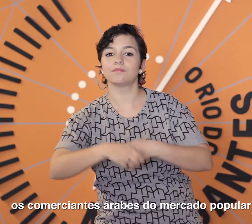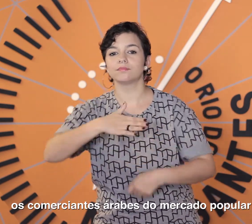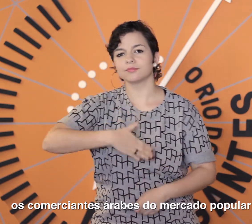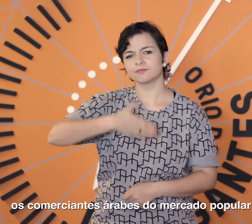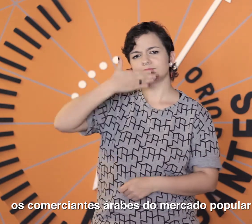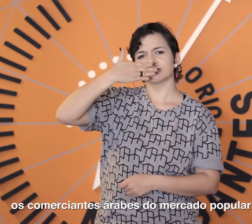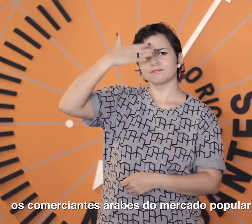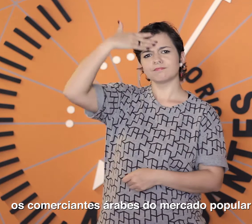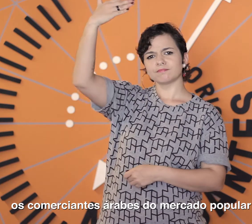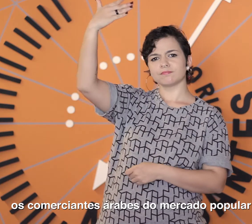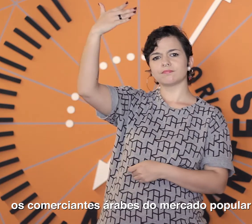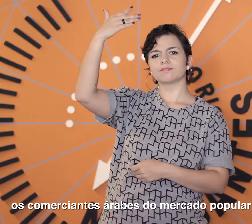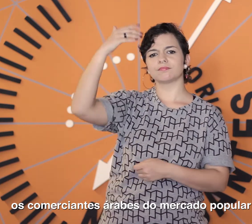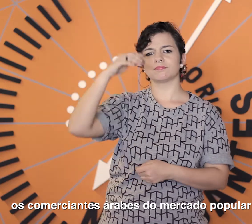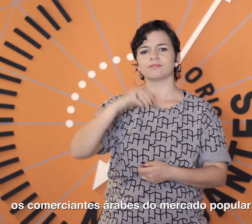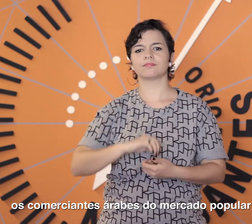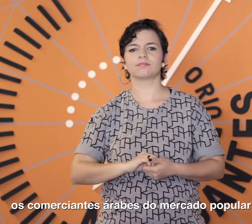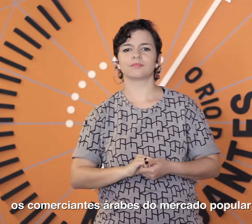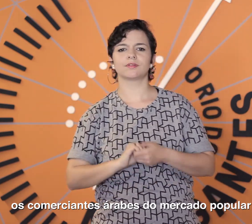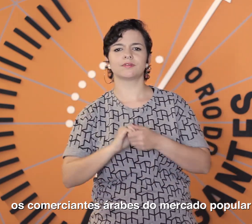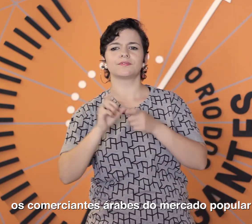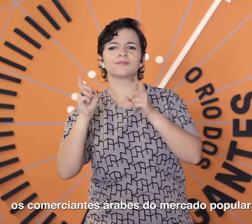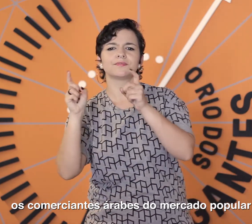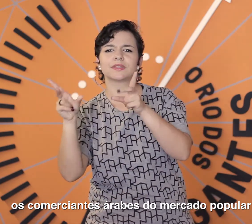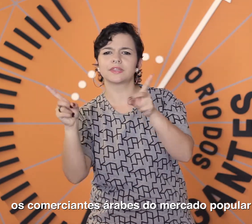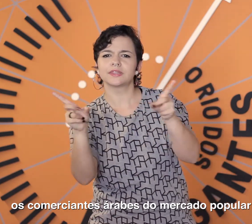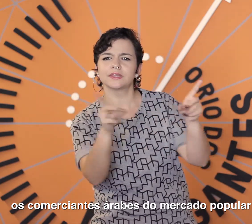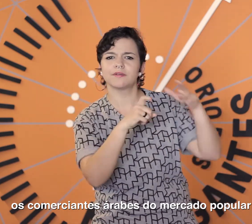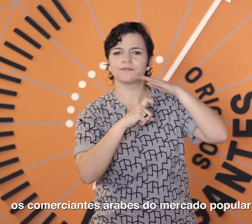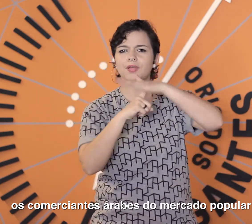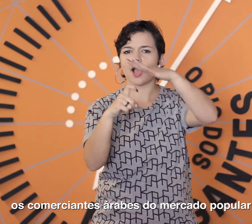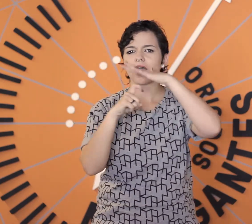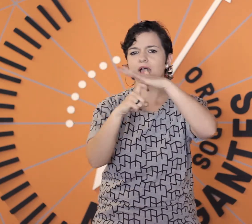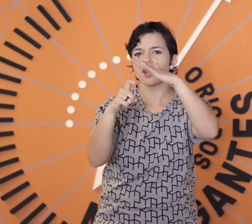os comerciantes árabes do Mercado Popular Saara